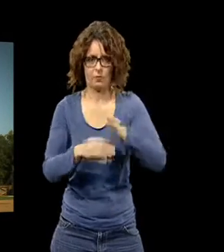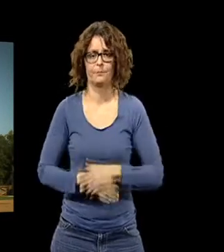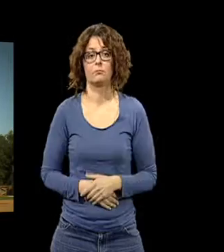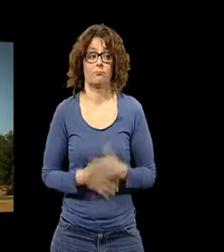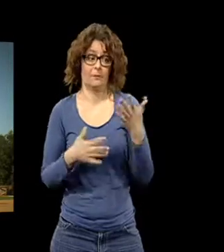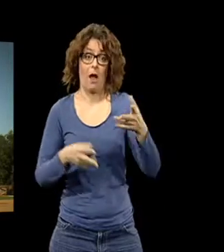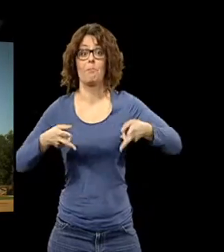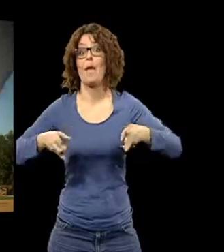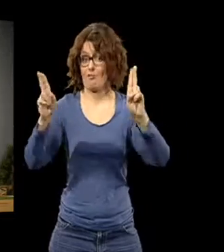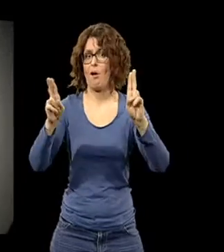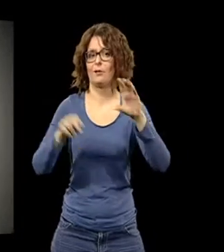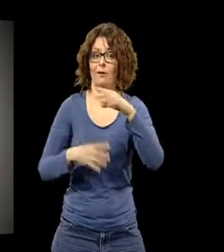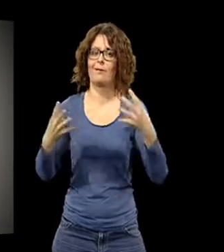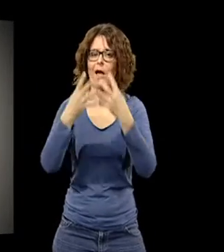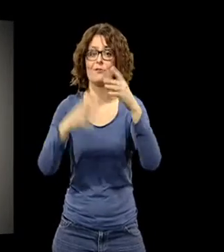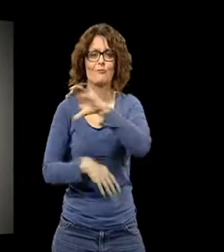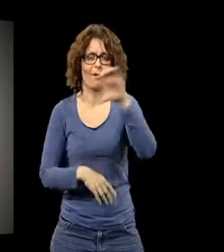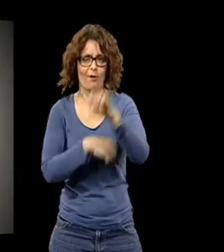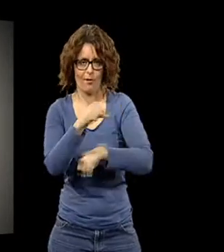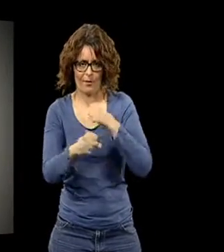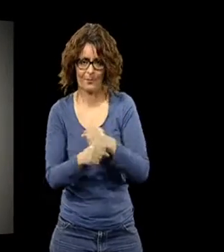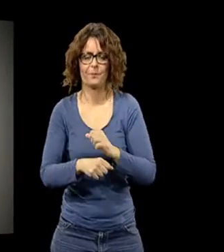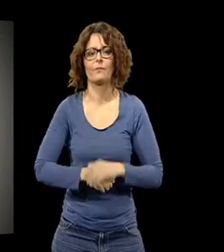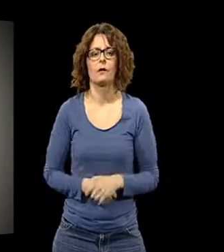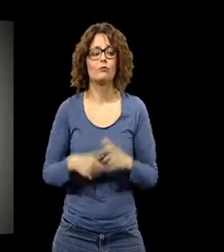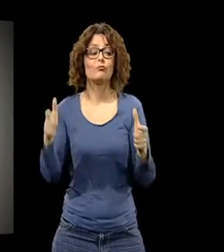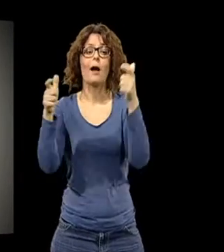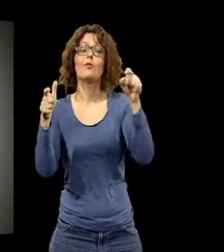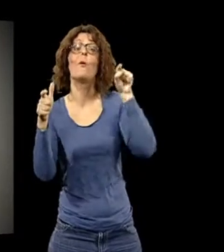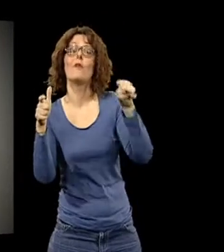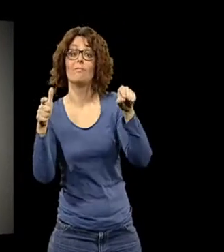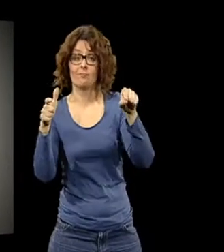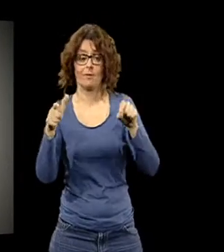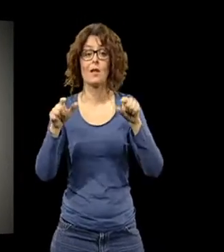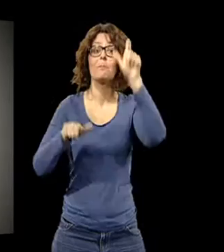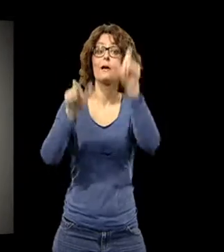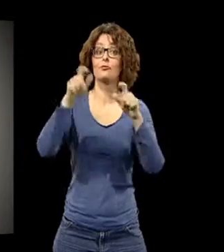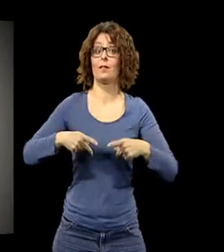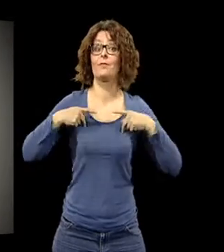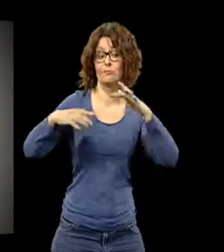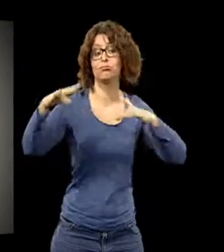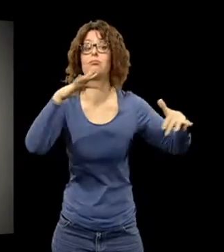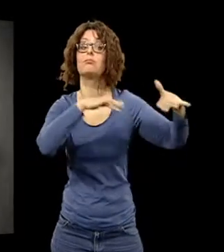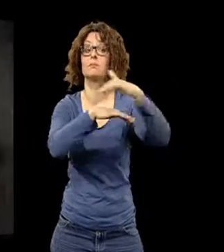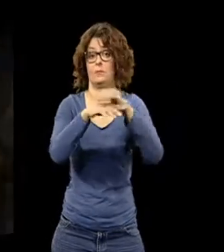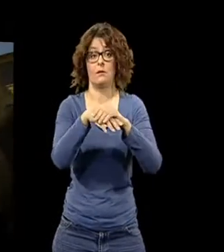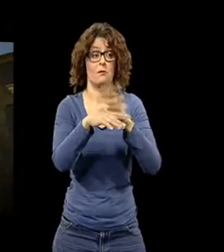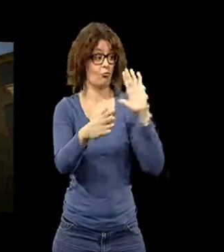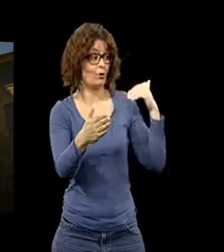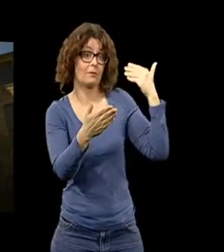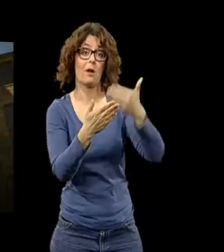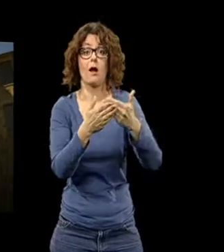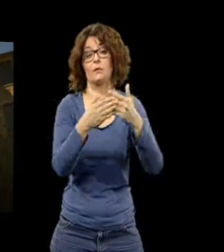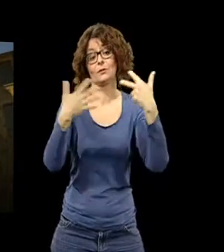représente la période de la guerre de 100 ans. Et puis c'est un château qui va être habité à peu près jusqu'au milieu du XVIIIe siècle. Il va suivre